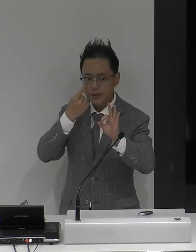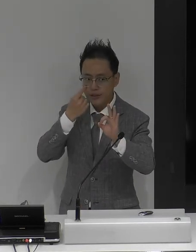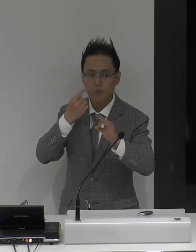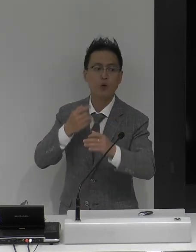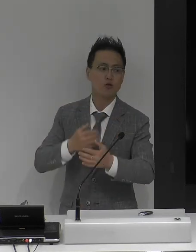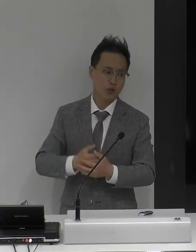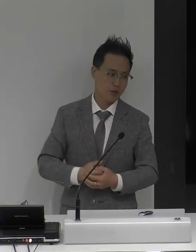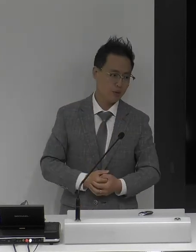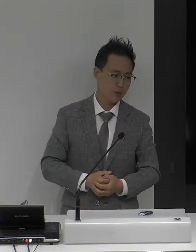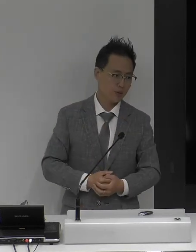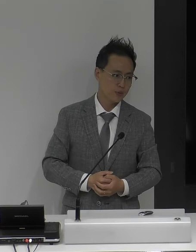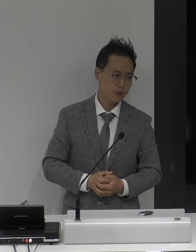증명돼요.